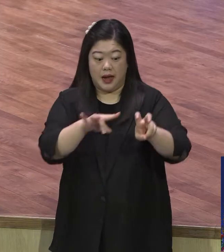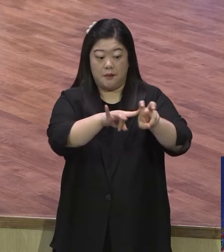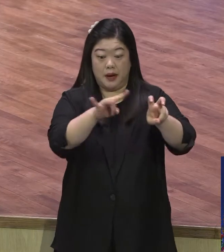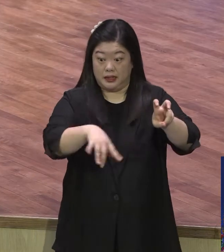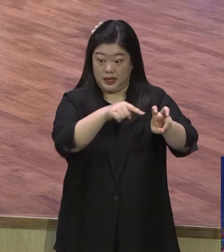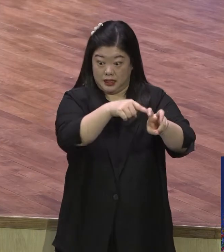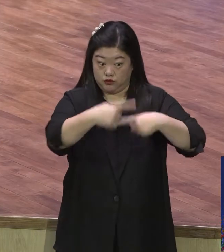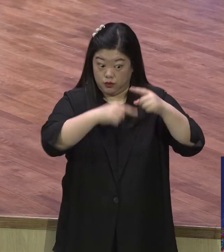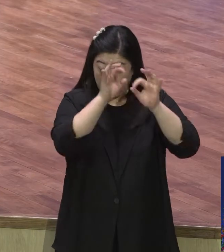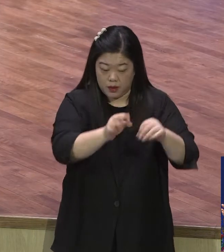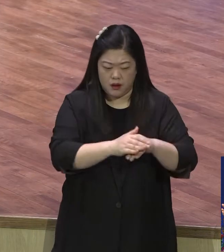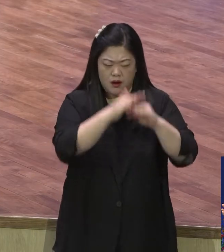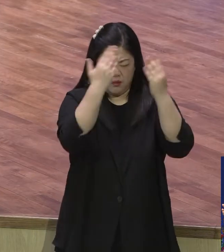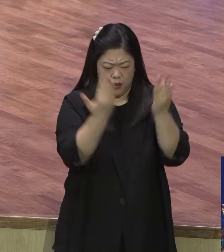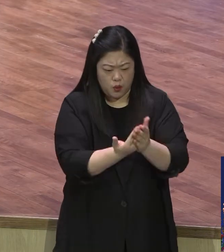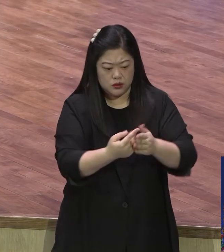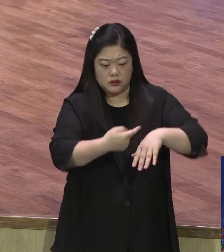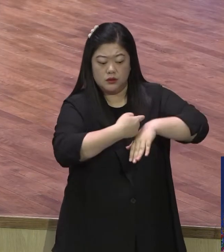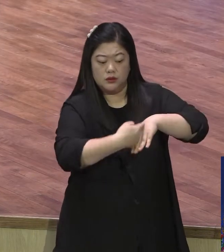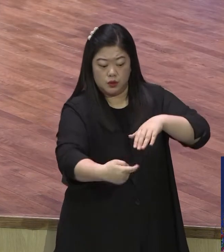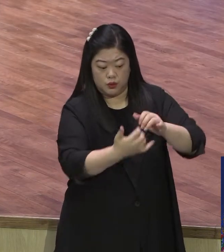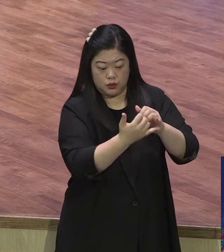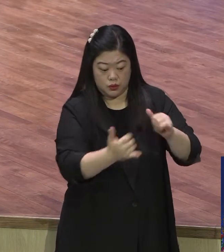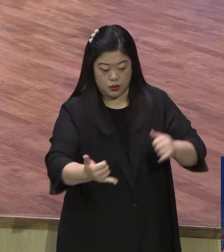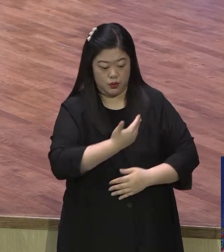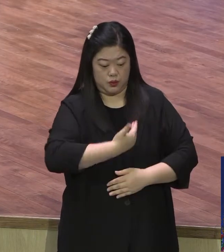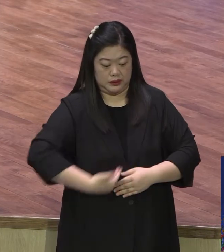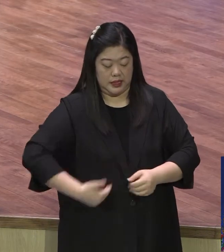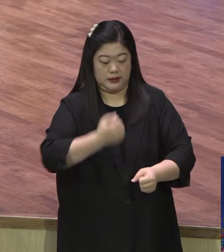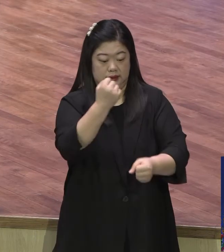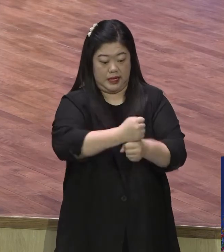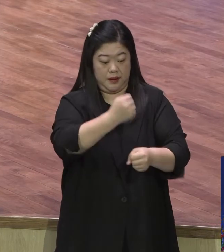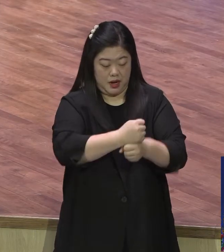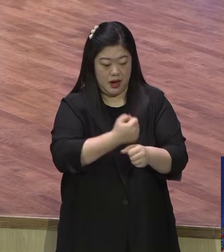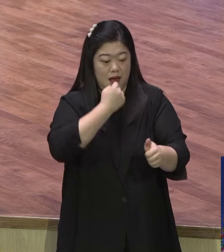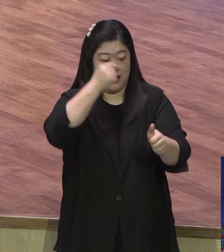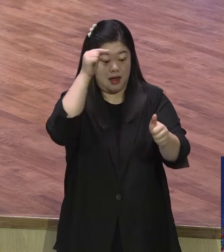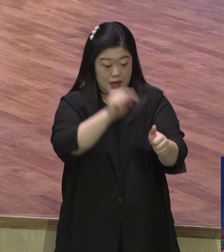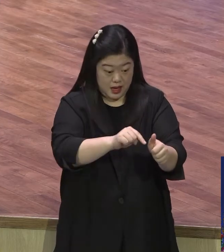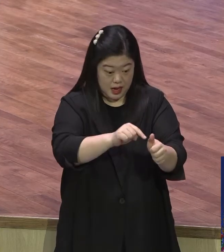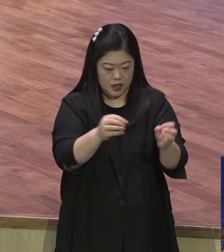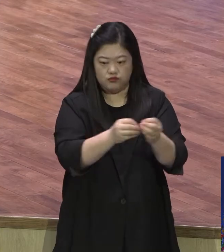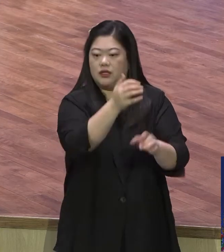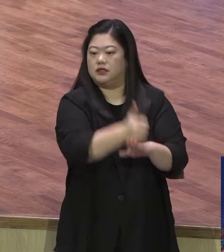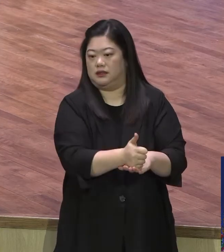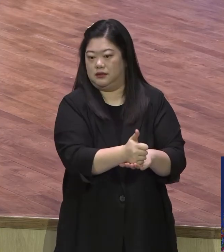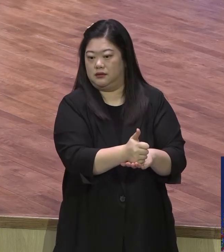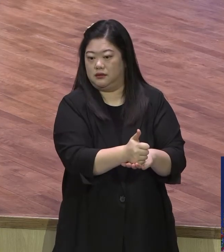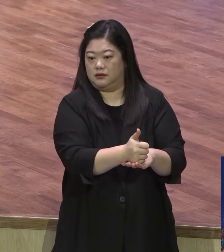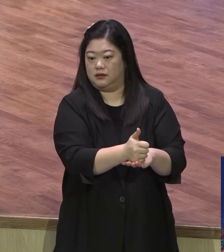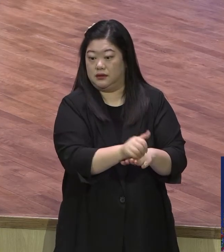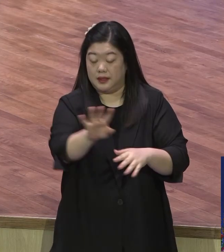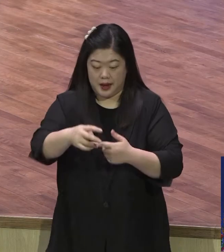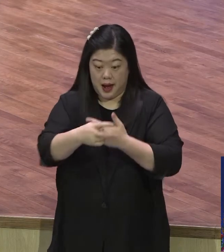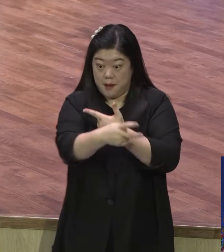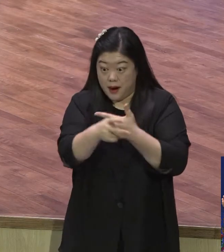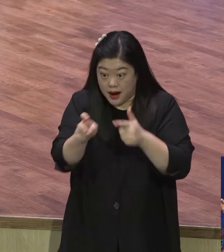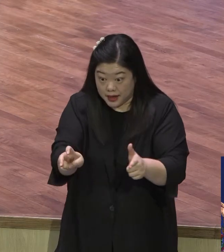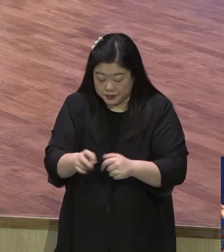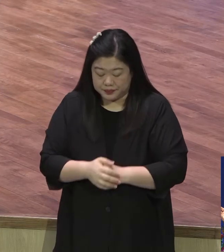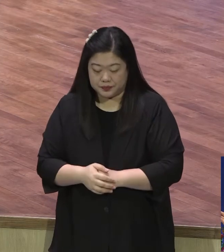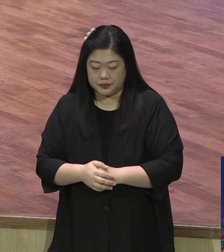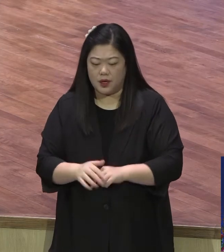모든 족속으로 제자로 삼으라 라고 말씀하고 딱 끝을 맺었어요 마태복음은 온천하에 다니며